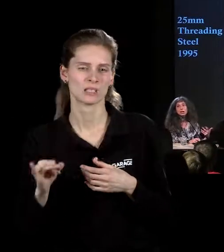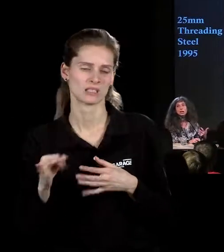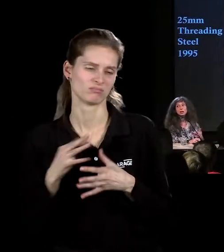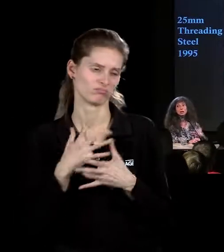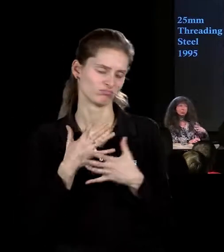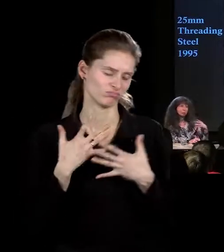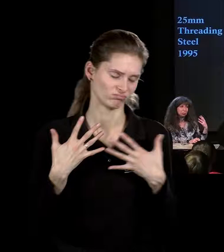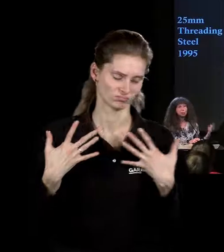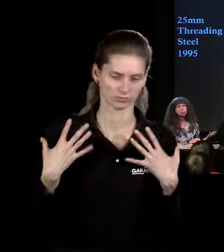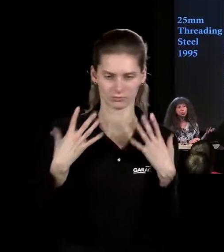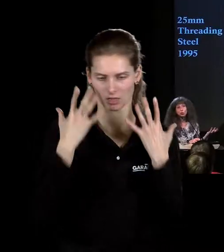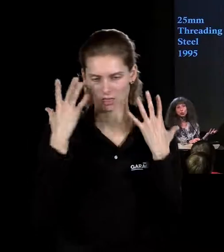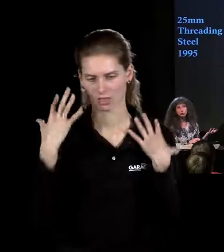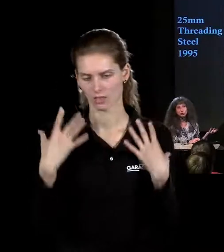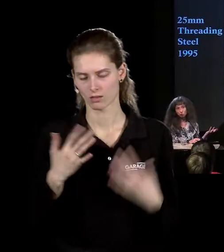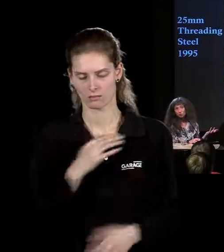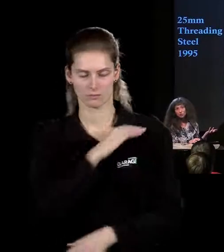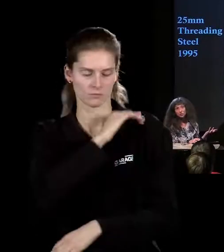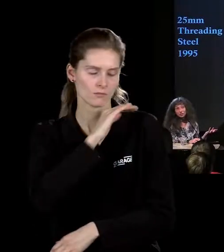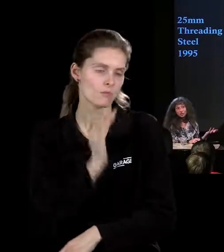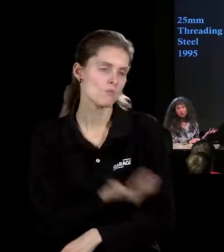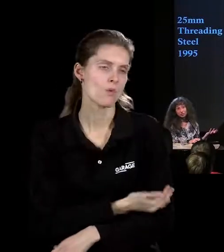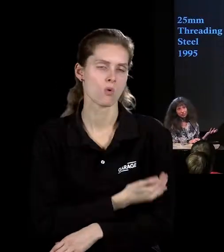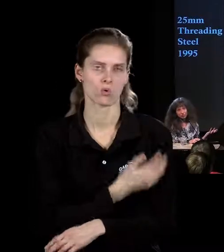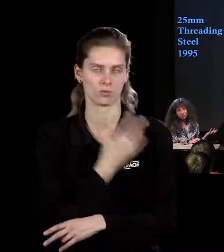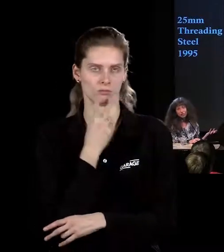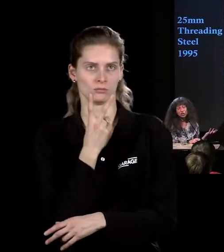испытывает, очень мощный образ,